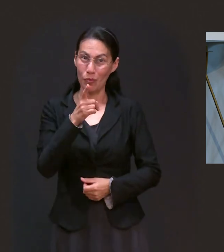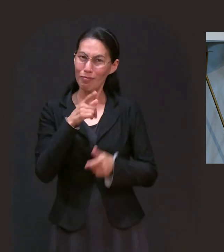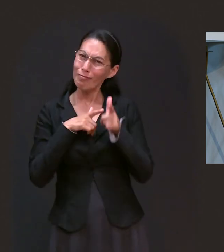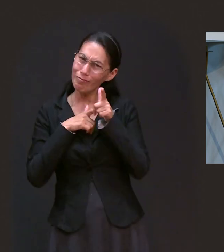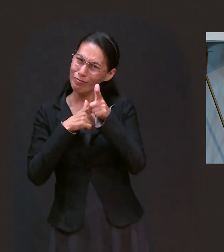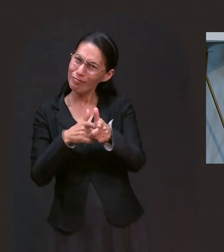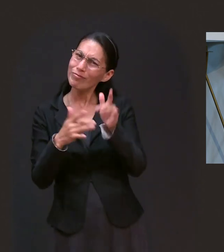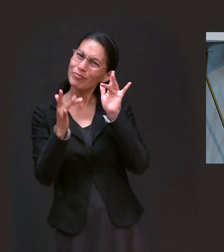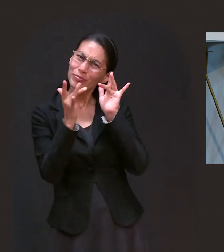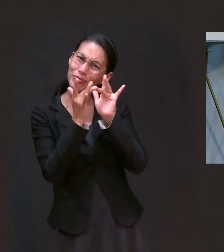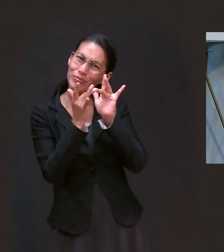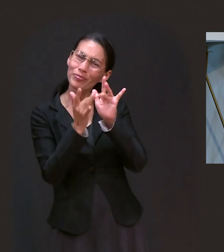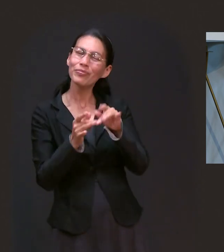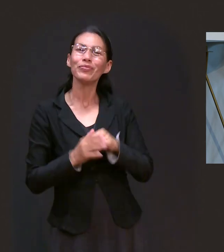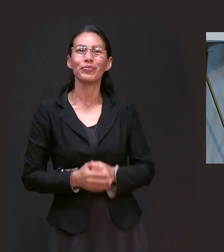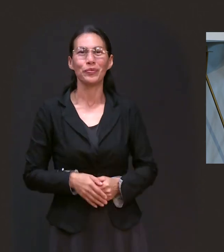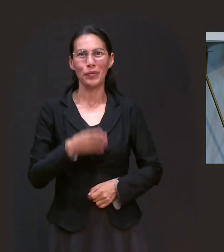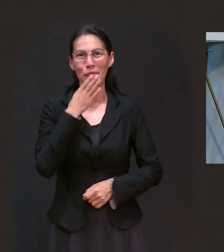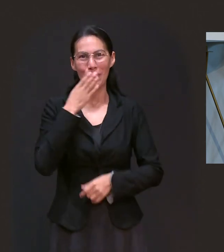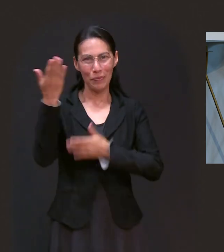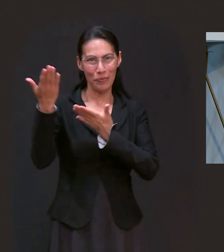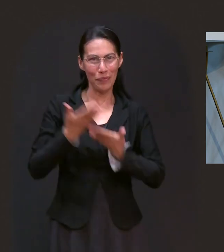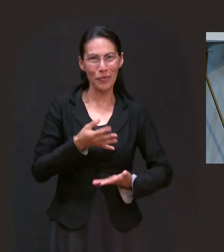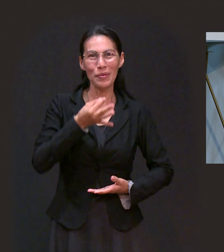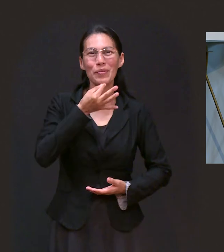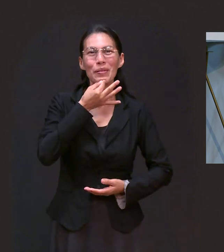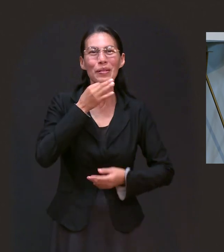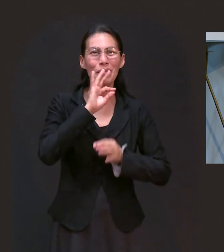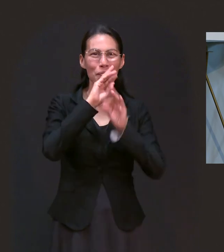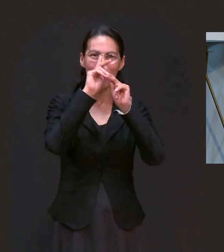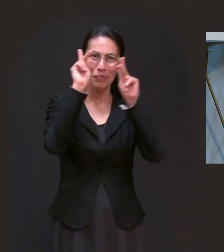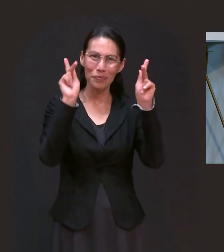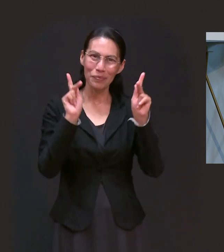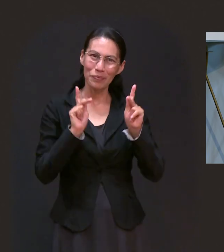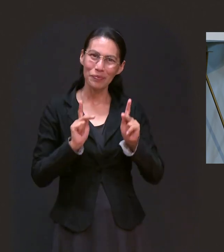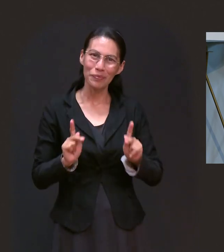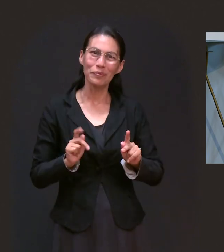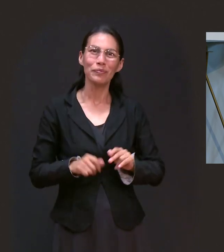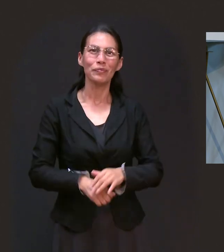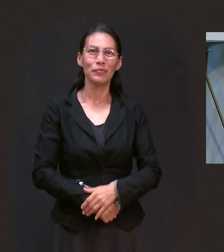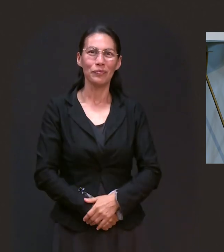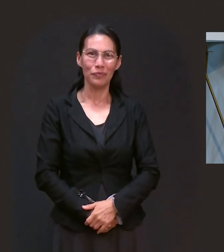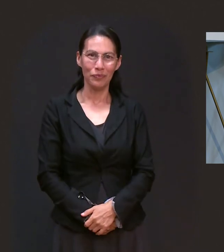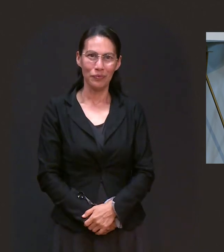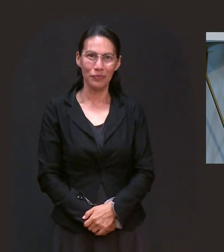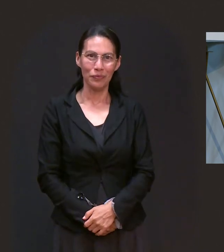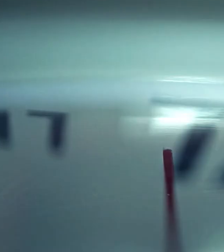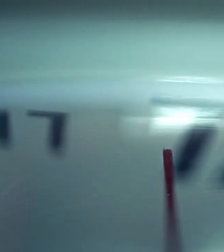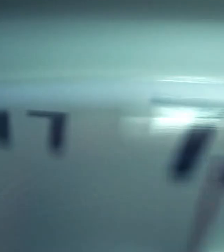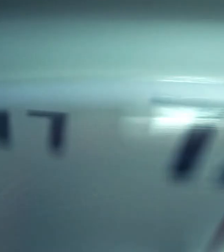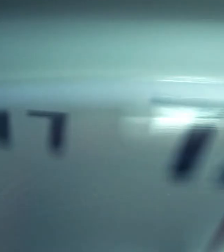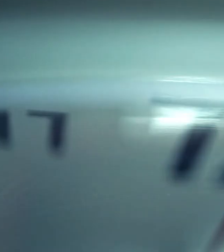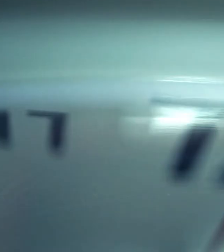no te lo pierdas quédate con nosotros bienvenidos a un momento de paz